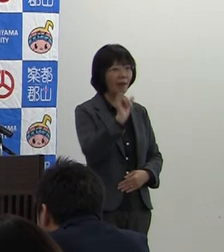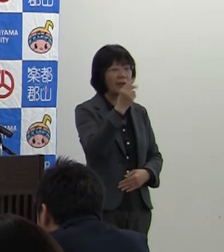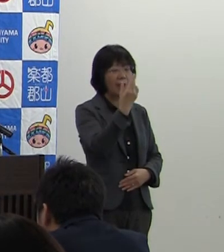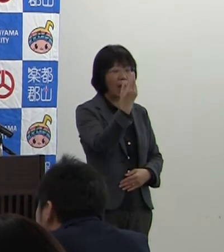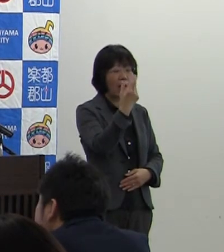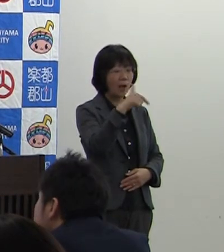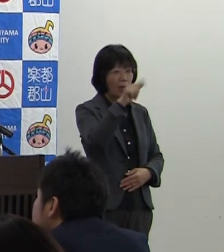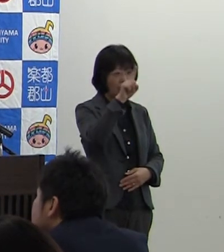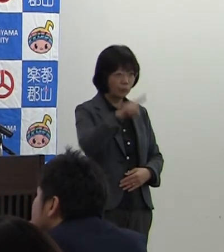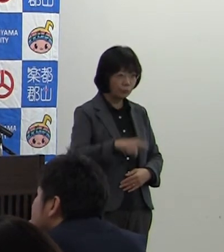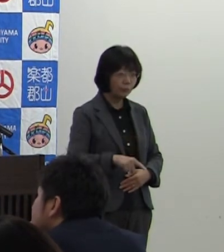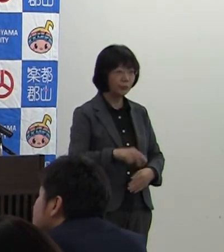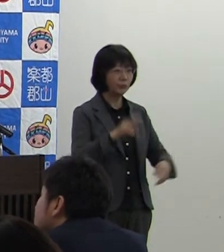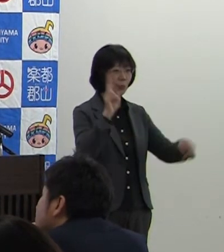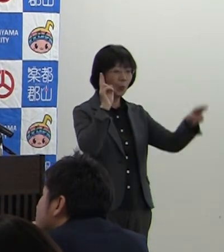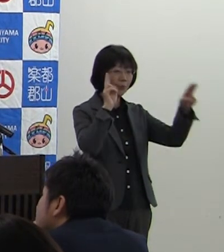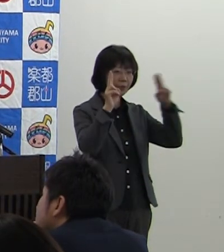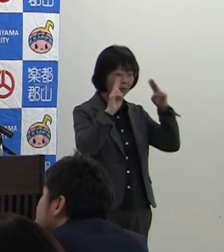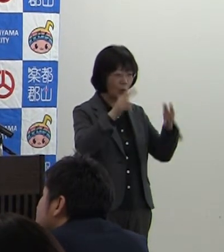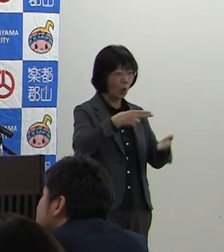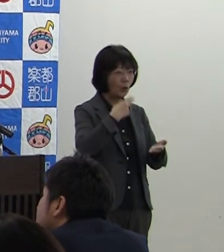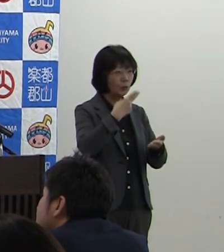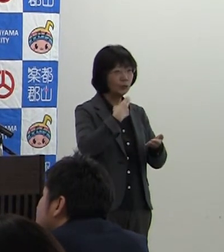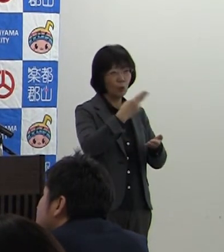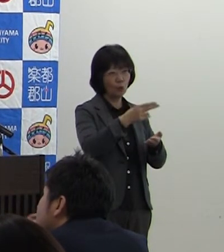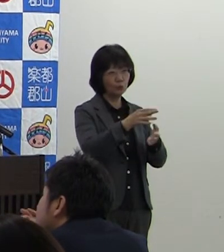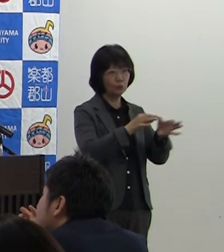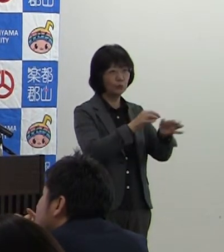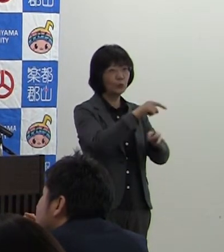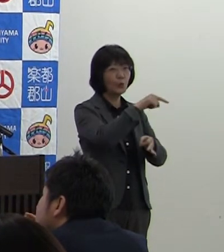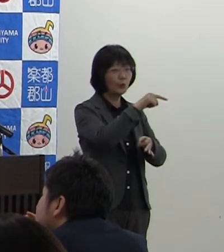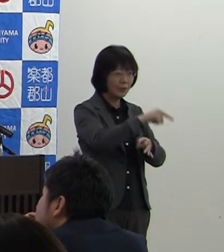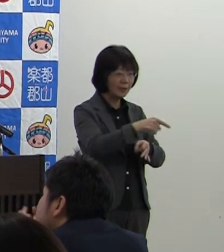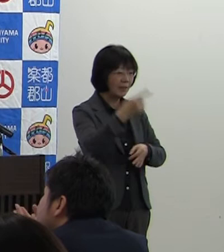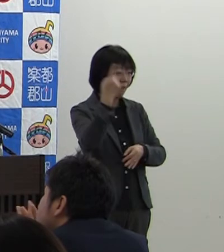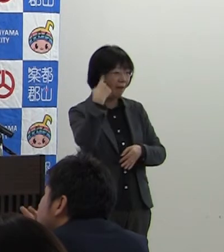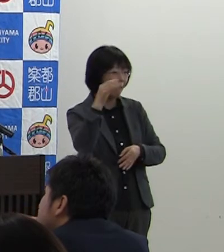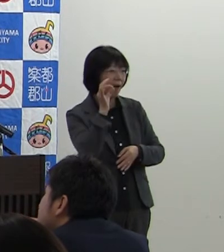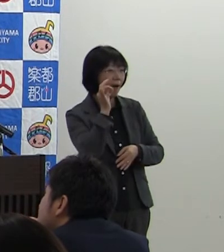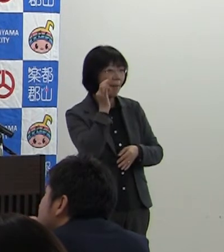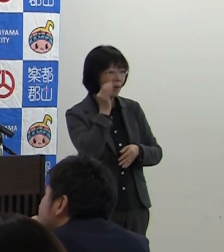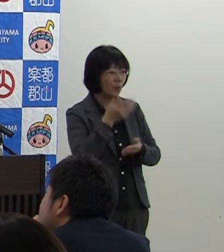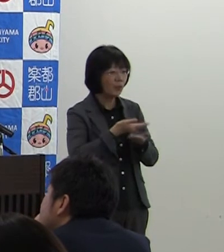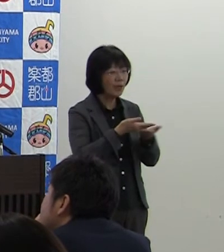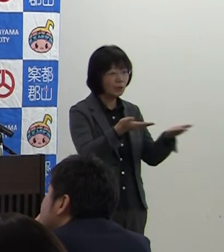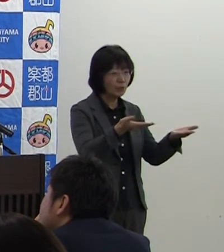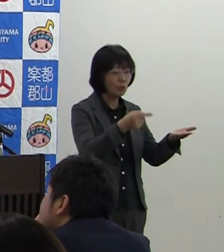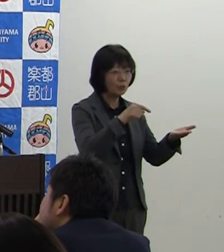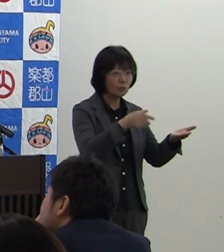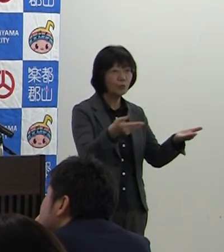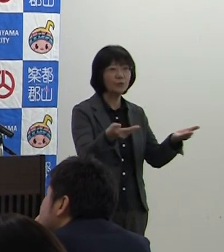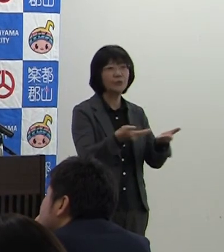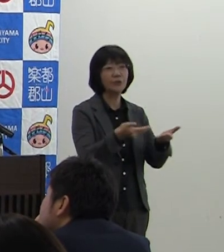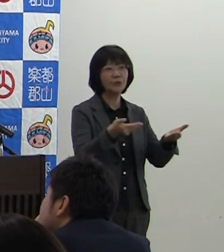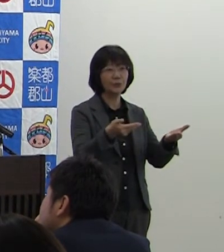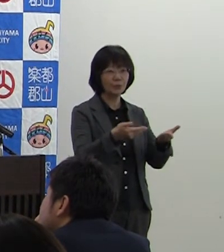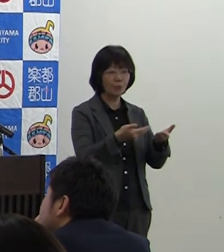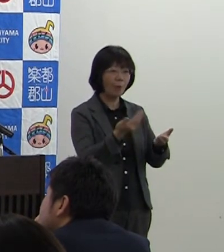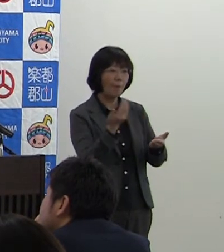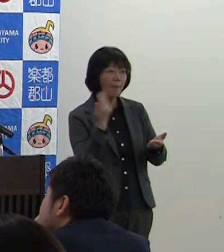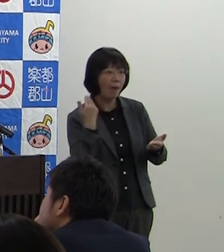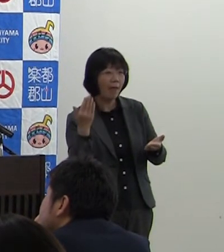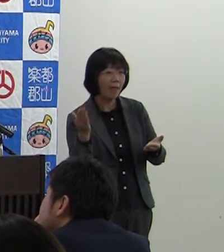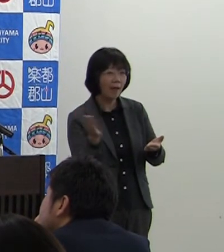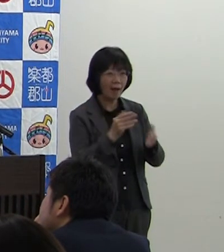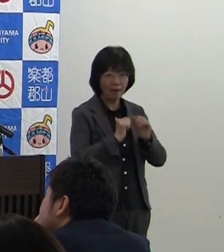社食堂に、朝霞米を提供するという事業をですね、行っていたのかどうかちょっと確認